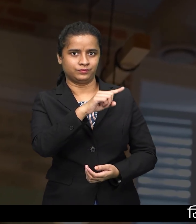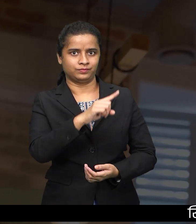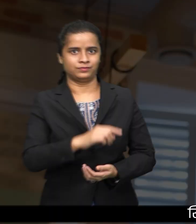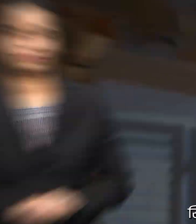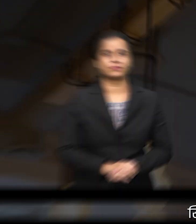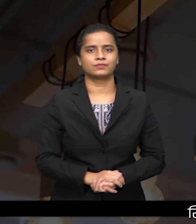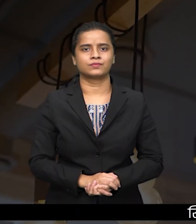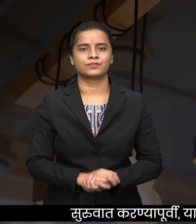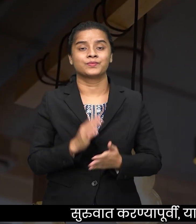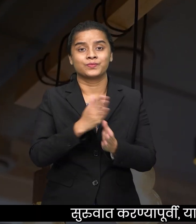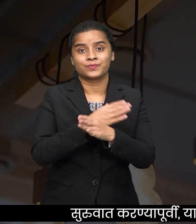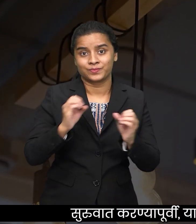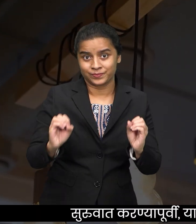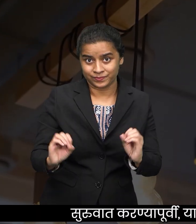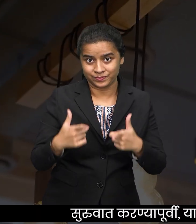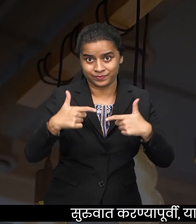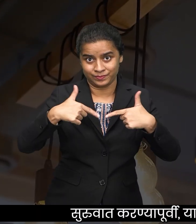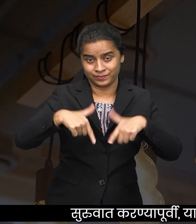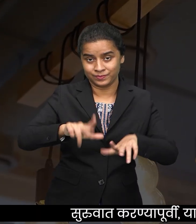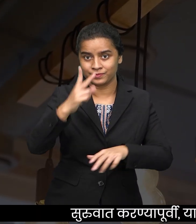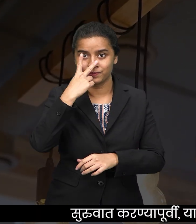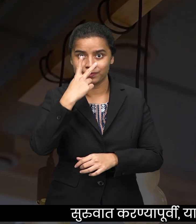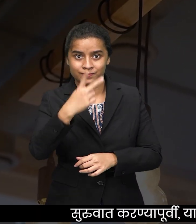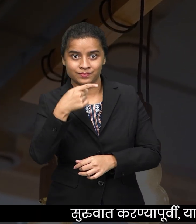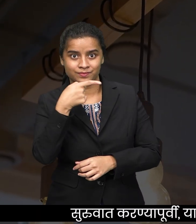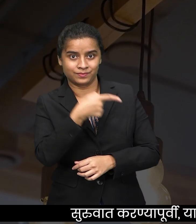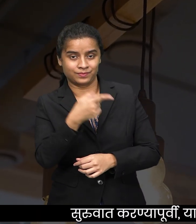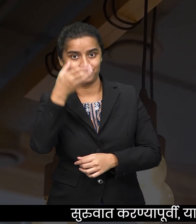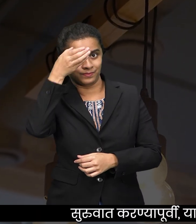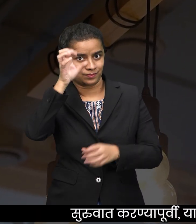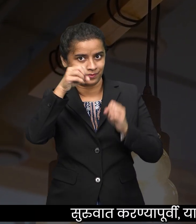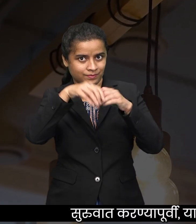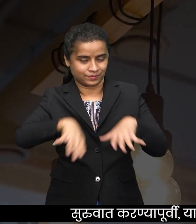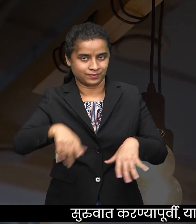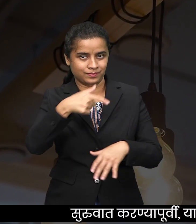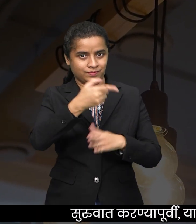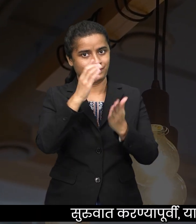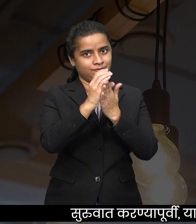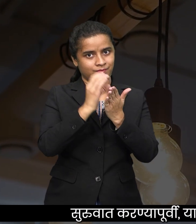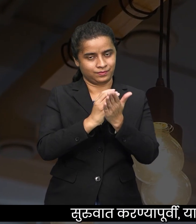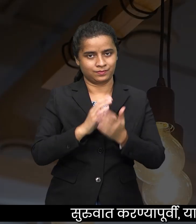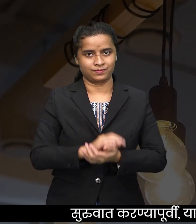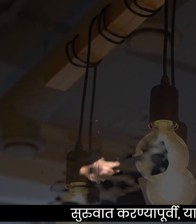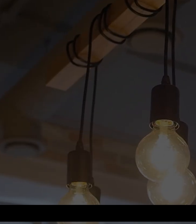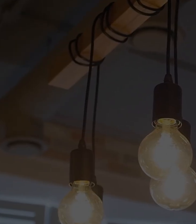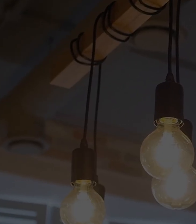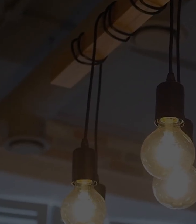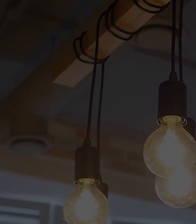स्विच, खटका. सुरुवात करण्यापूर्वी या सत्राचा संकल्पना नकाशा पाहूया.